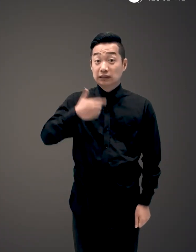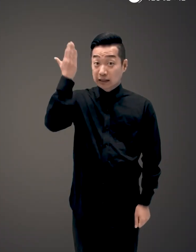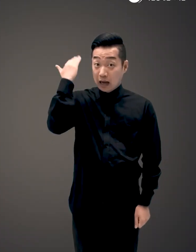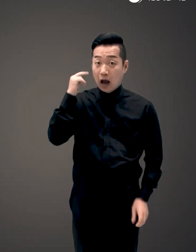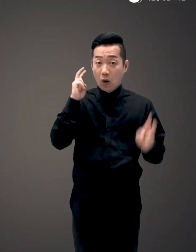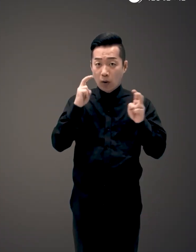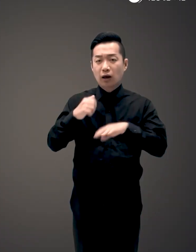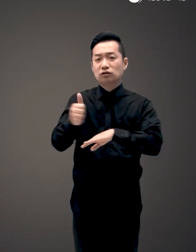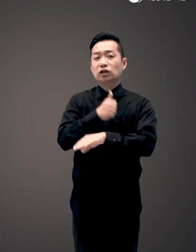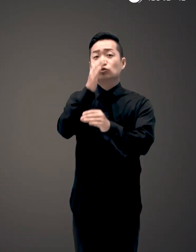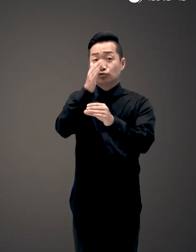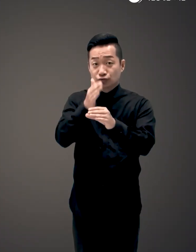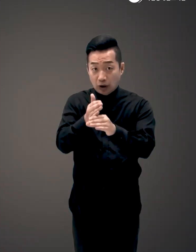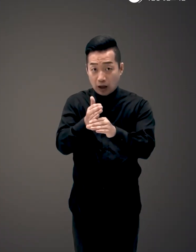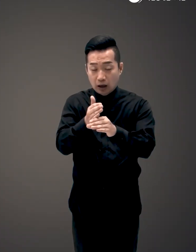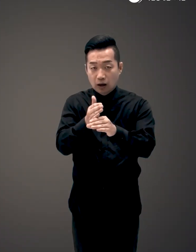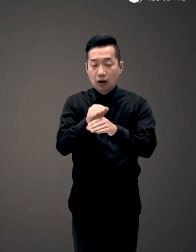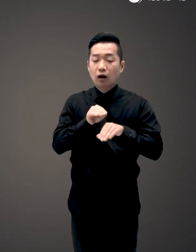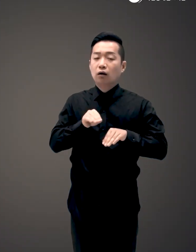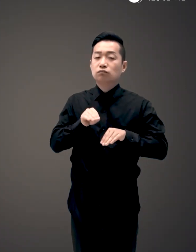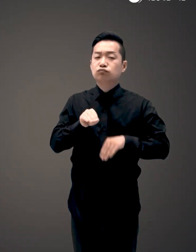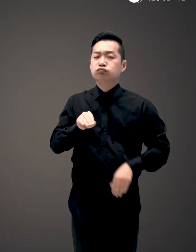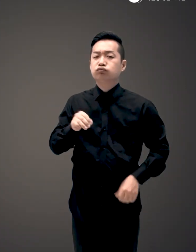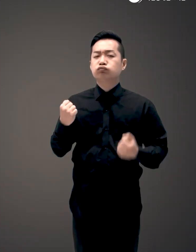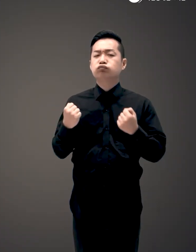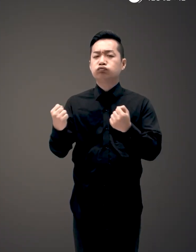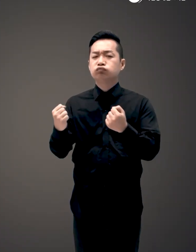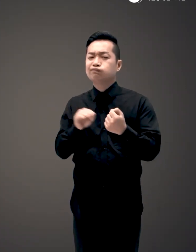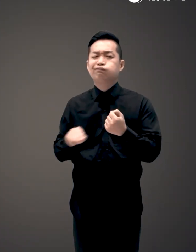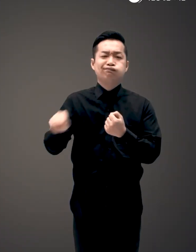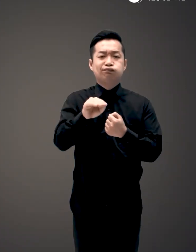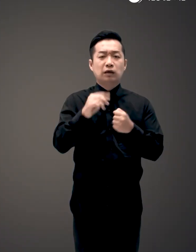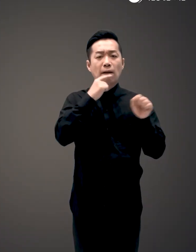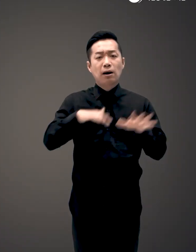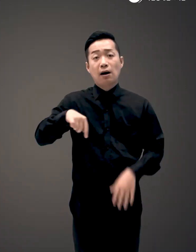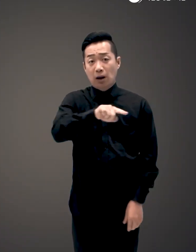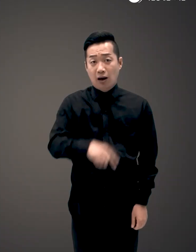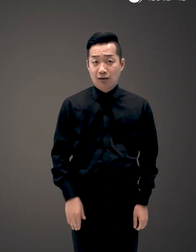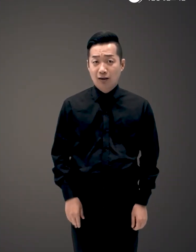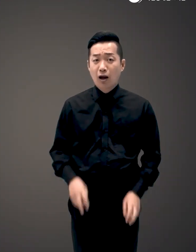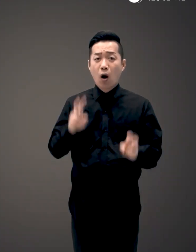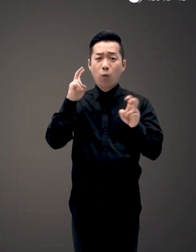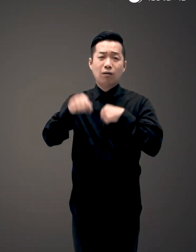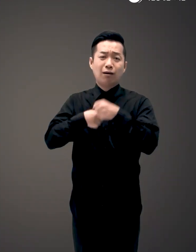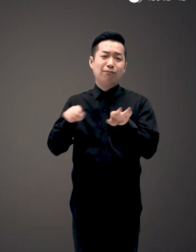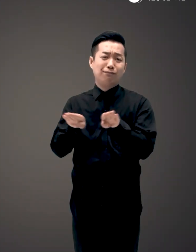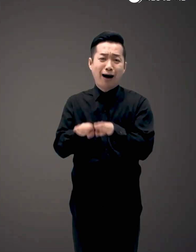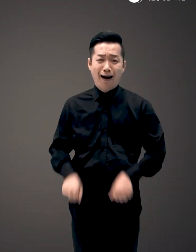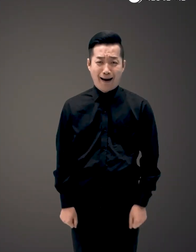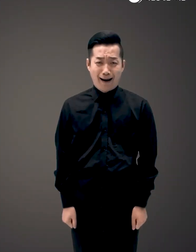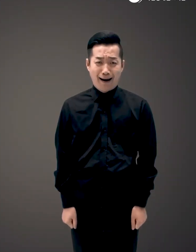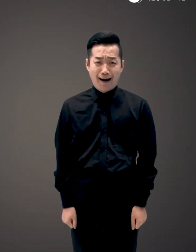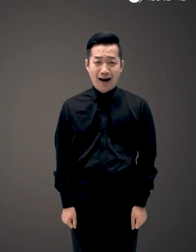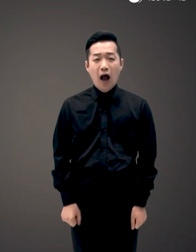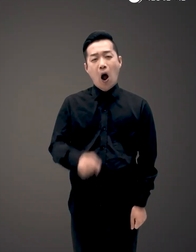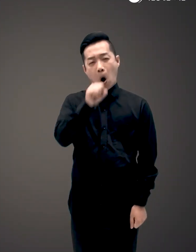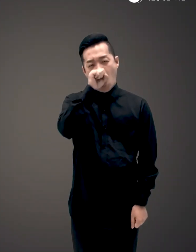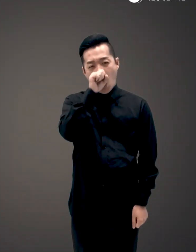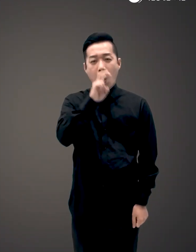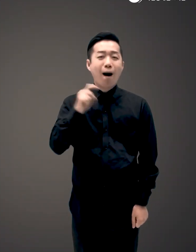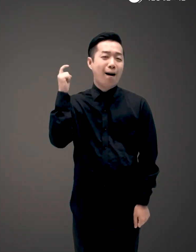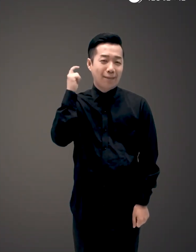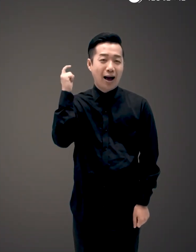제가 예전에 회사를 출근하던 중에 차를 돌려서 바닷가에 가거든요. 회사 땡땡이 치고. 거기서 이제 막 제가 좋아하는